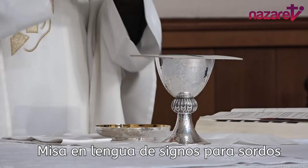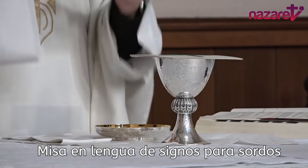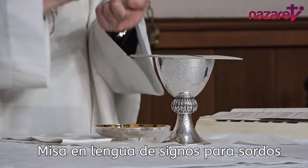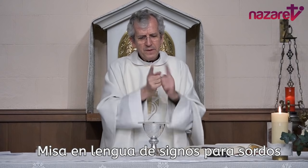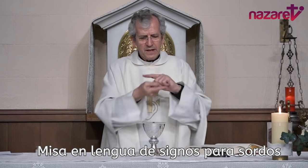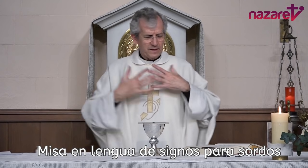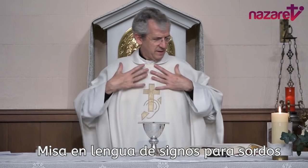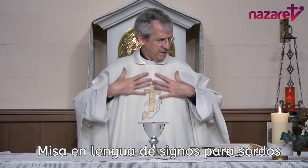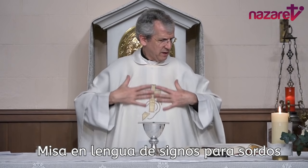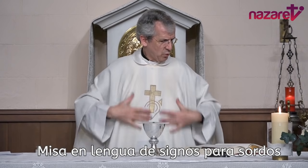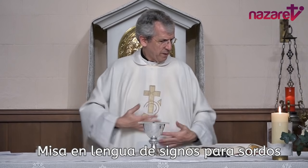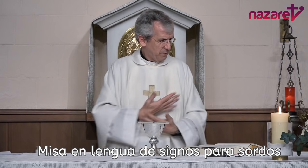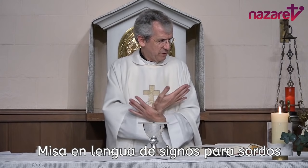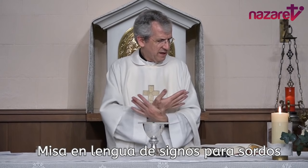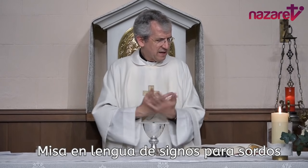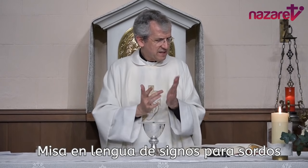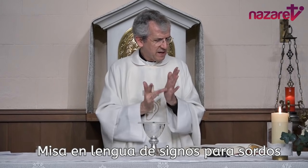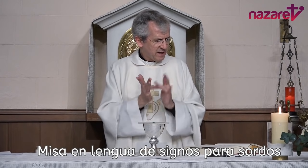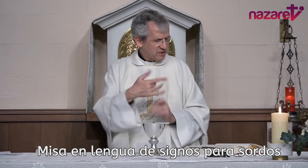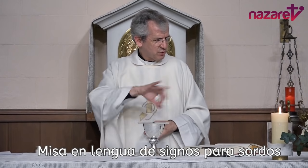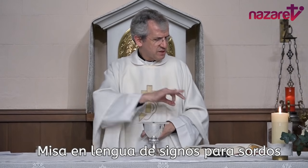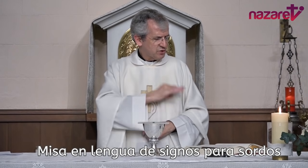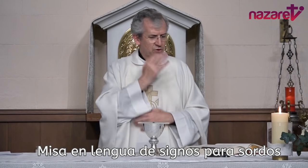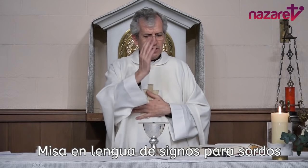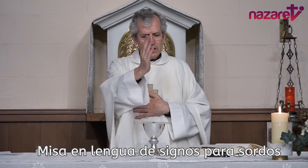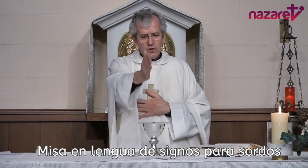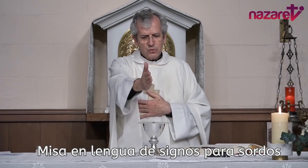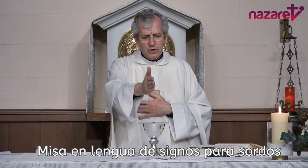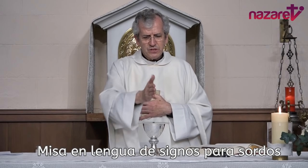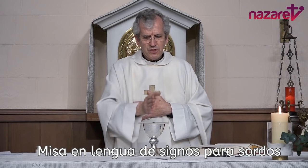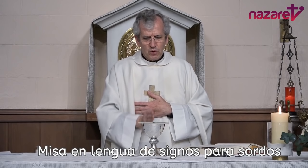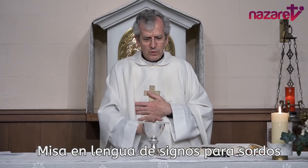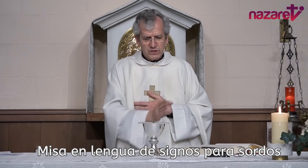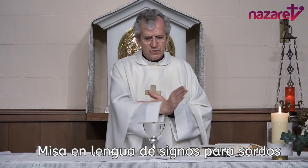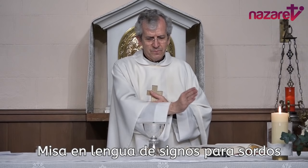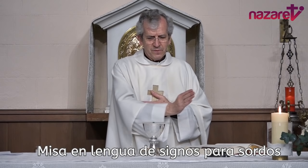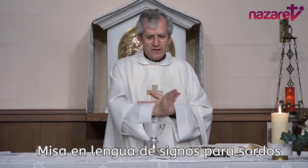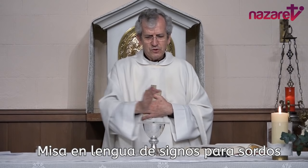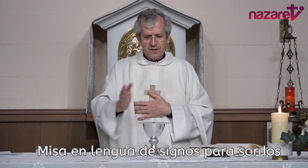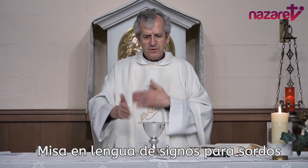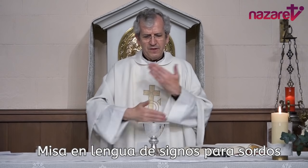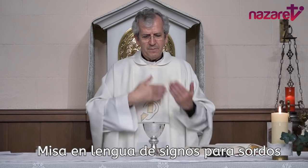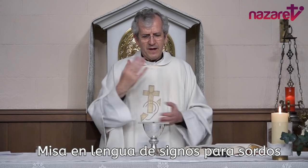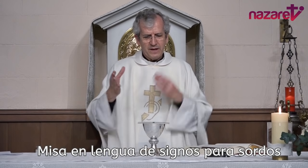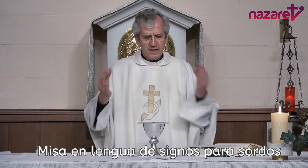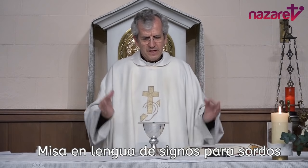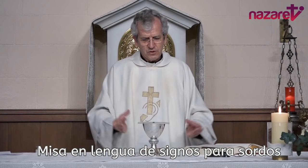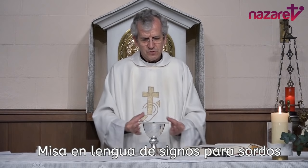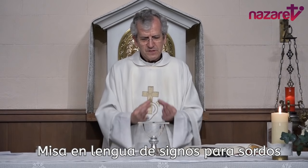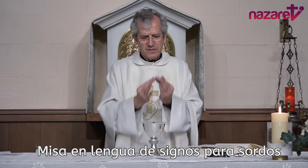que se conviertan en el cuerpo y en la sangre de Jesucristo, Hijo tuyo y Señor nuestro, que nos mandó celebrar estos